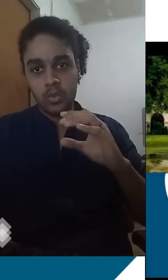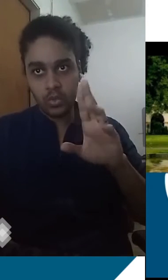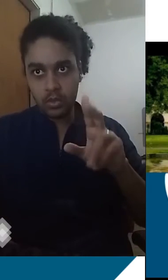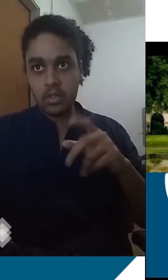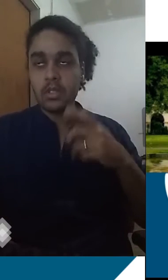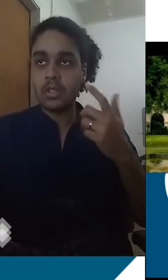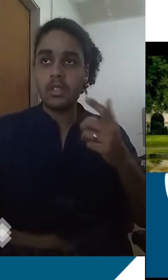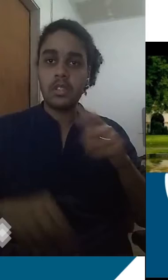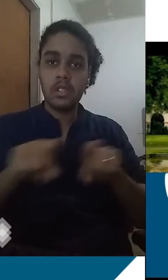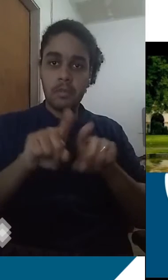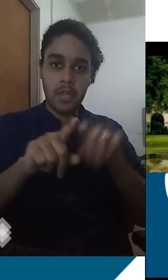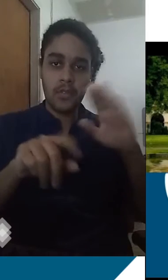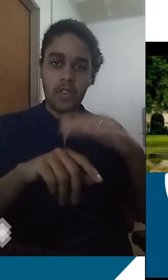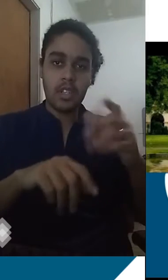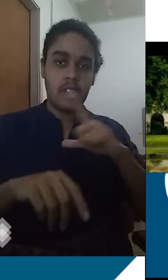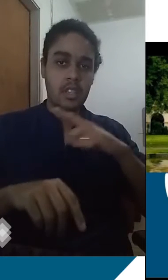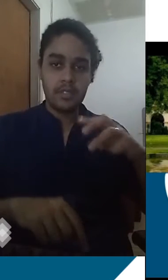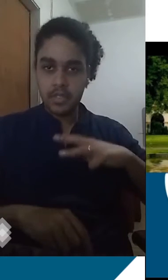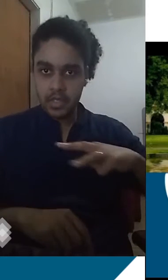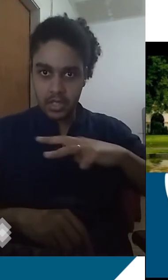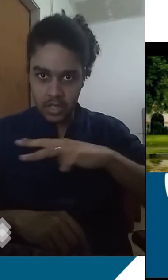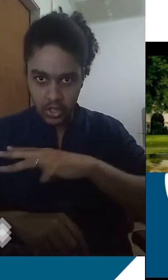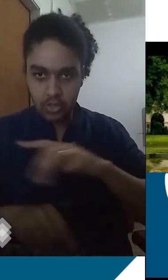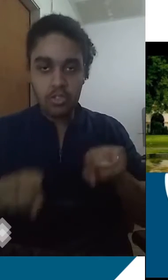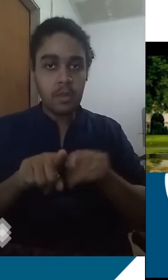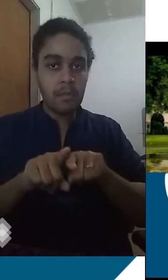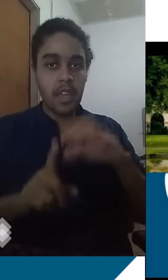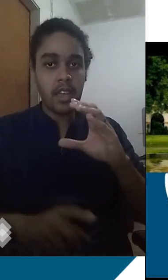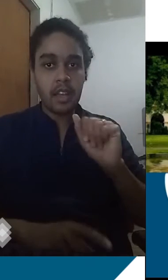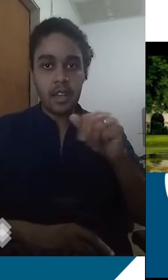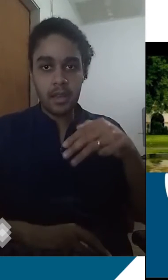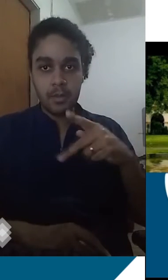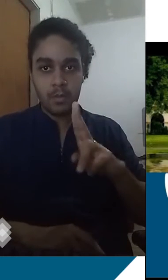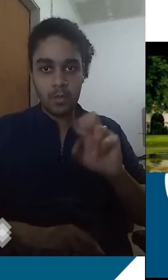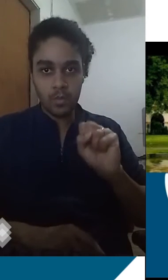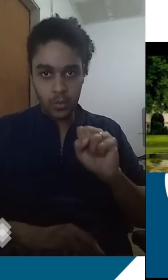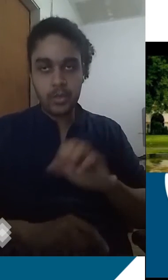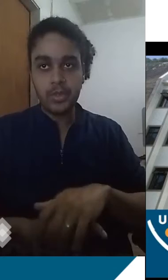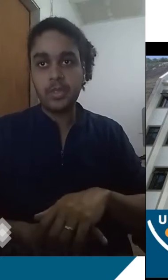região metropolitana do Rio de Janeiro, que são os de Três Rios e campus dos Goitacazes.